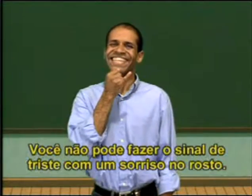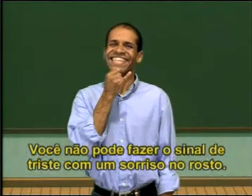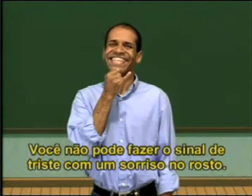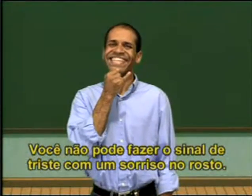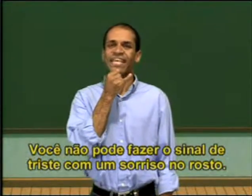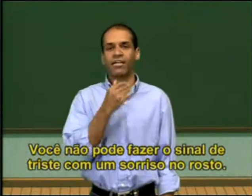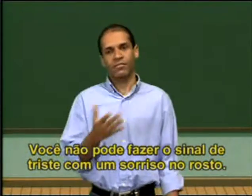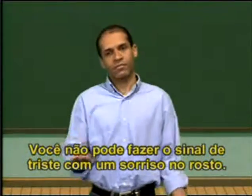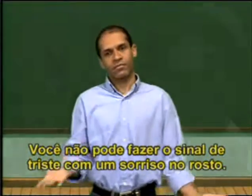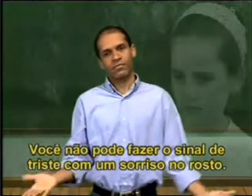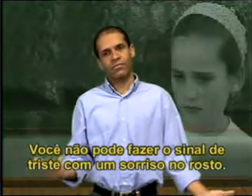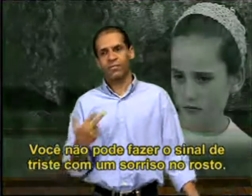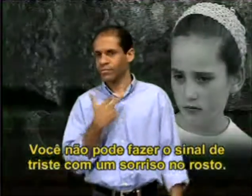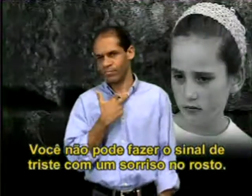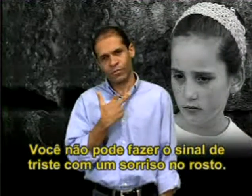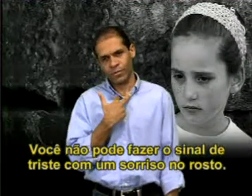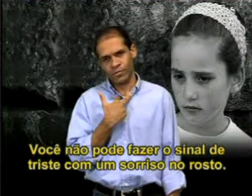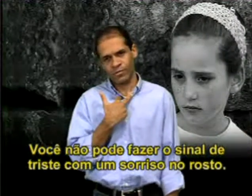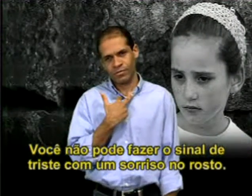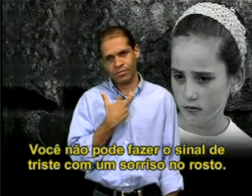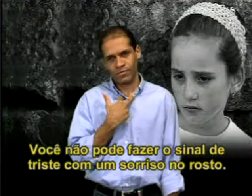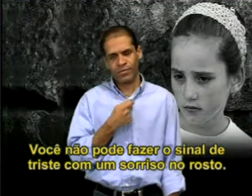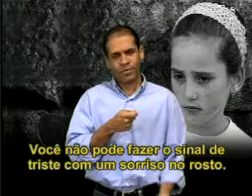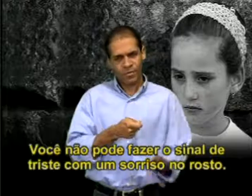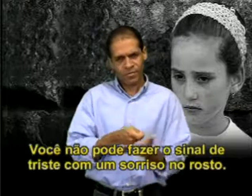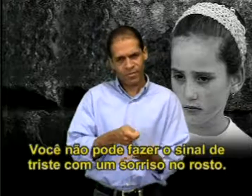Você não pode fazer o sinal de triste com um sorriso no rosto.